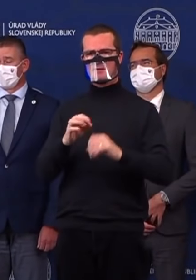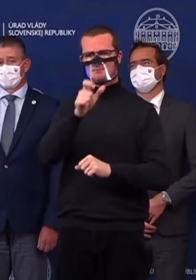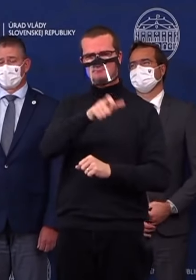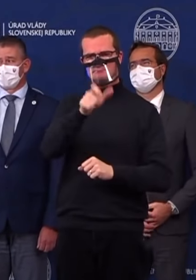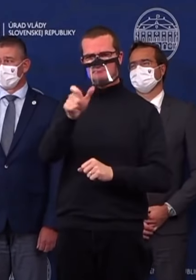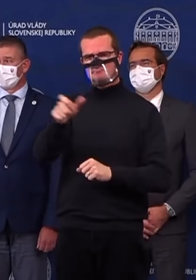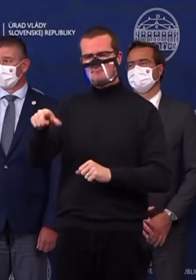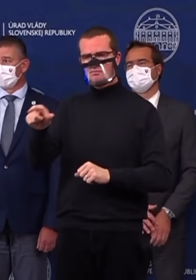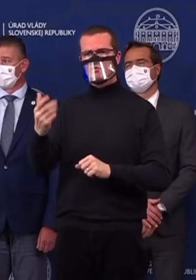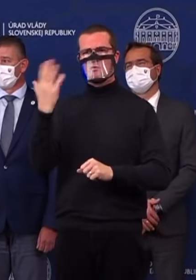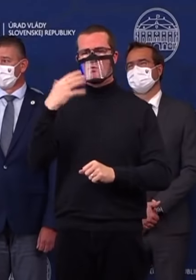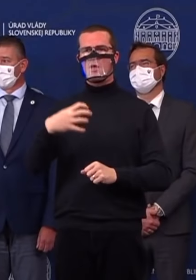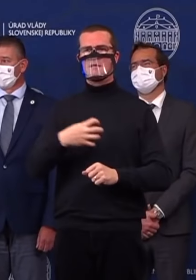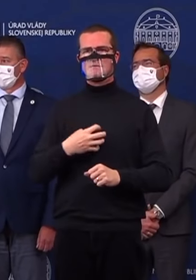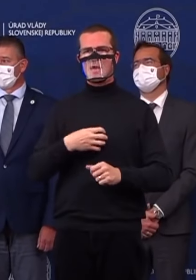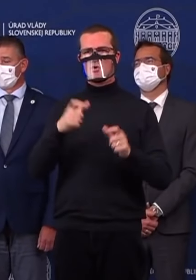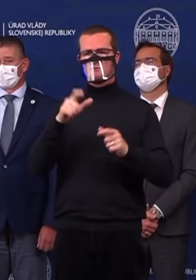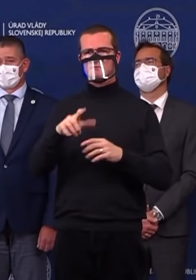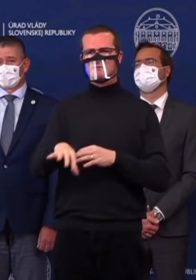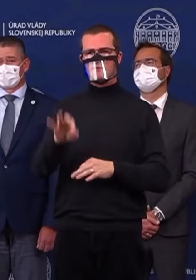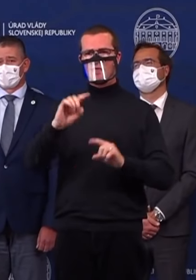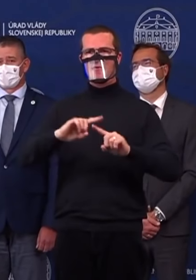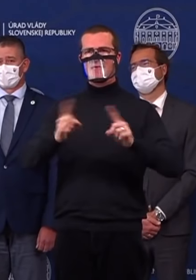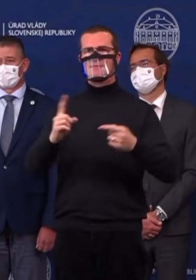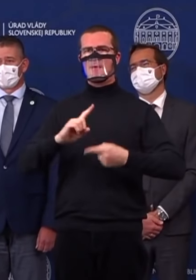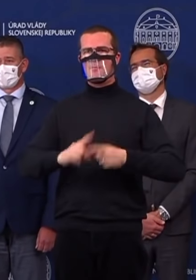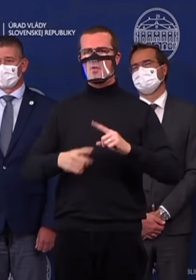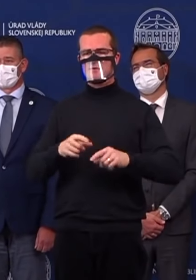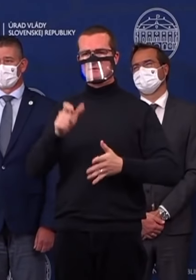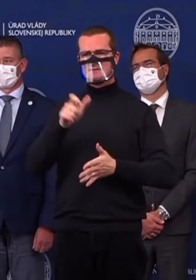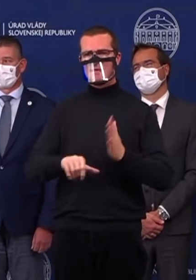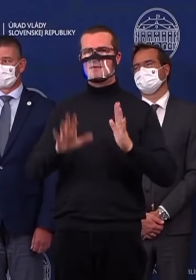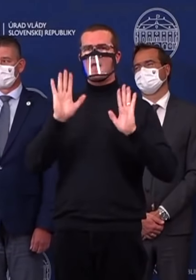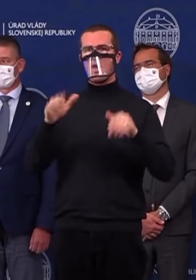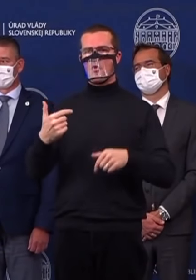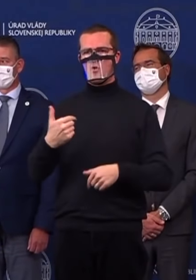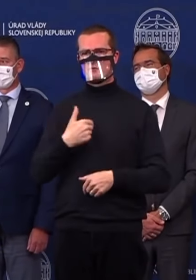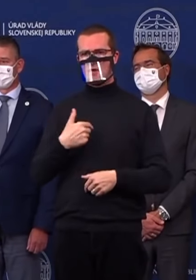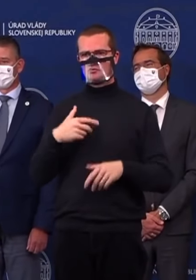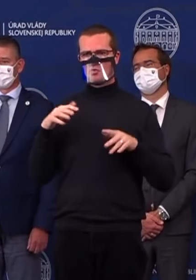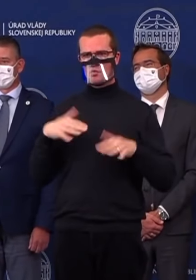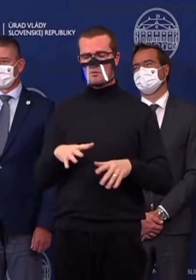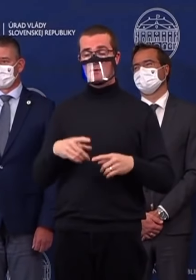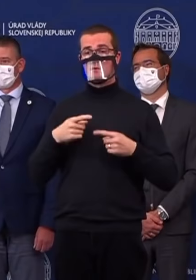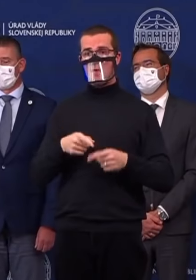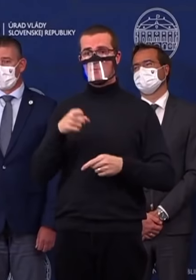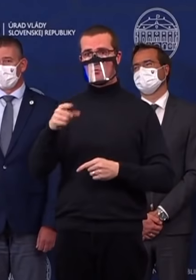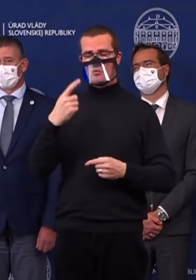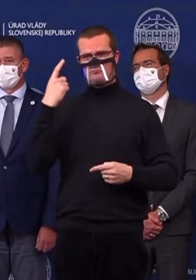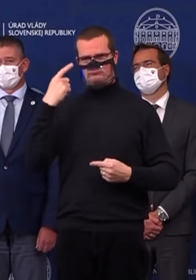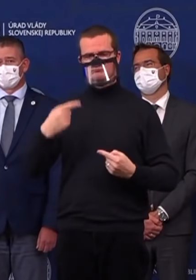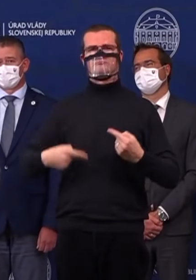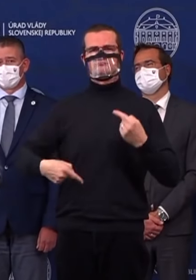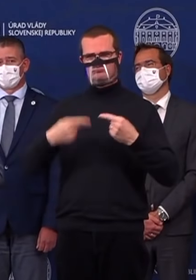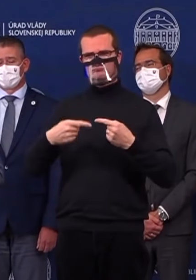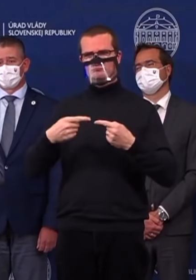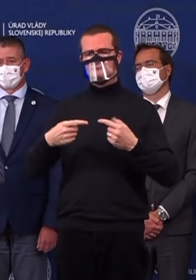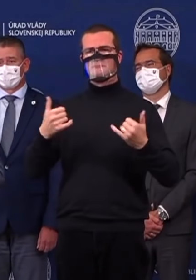bolo starostov, ktorí boli zvolené za iné politické strany, ako je naše hnutie. A napriek tomu si uvedomili, že